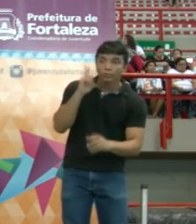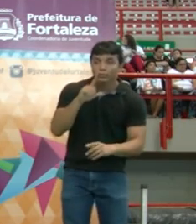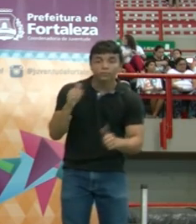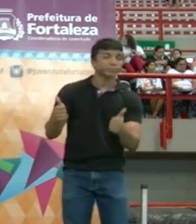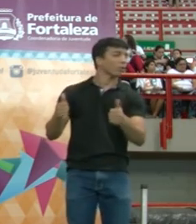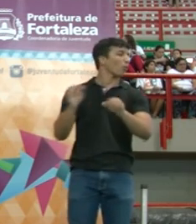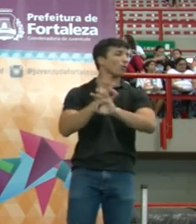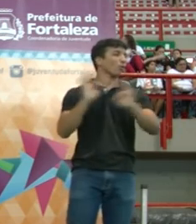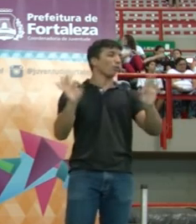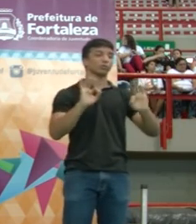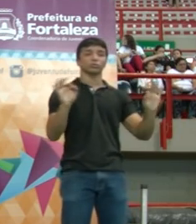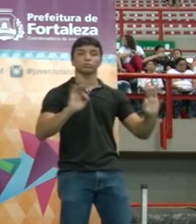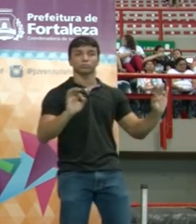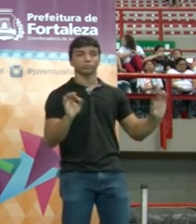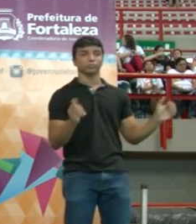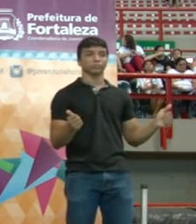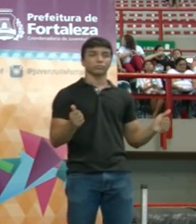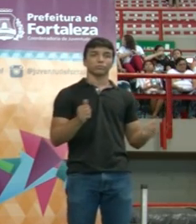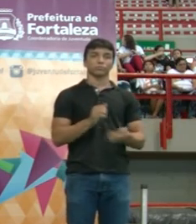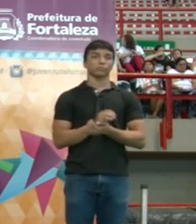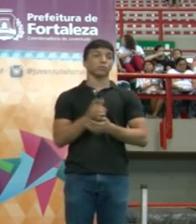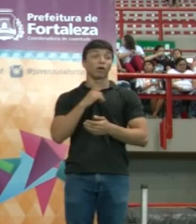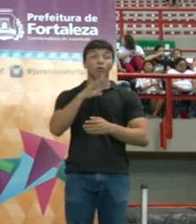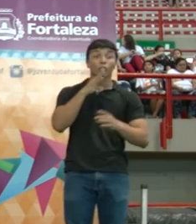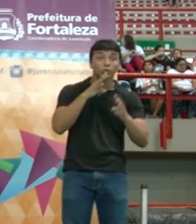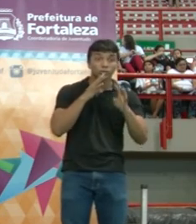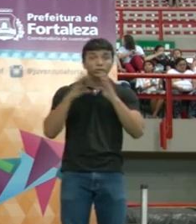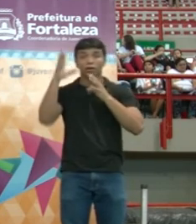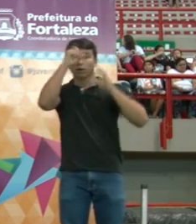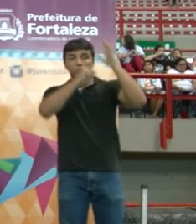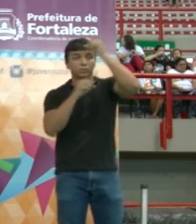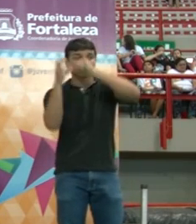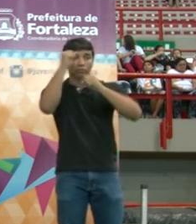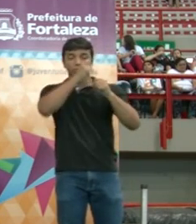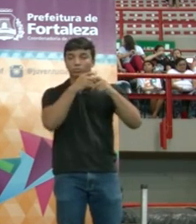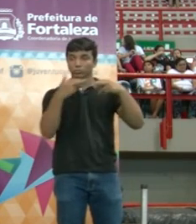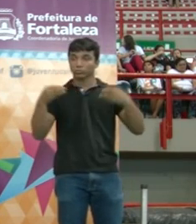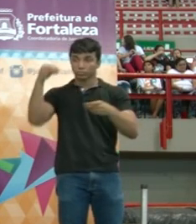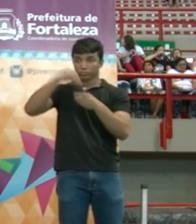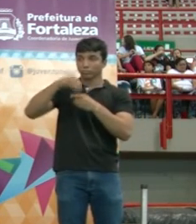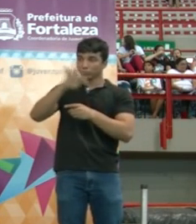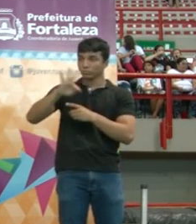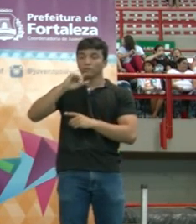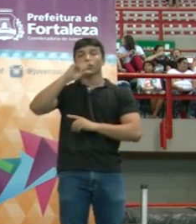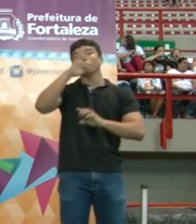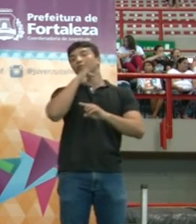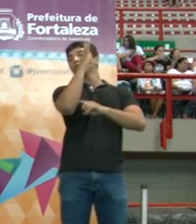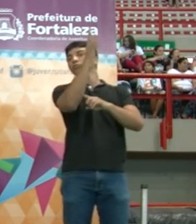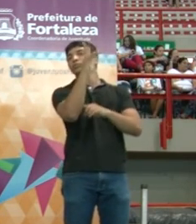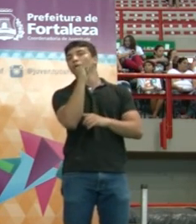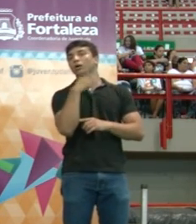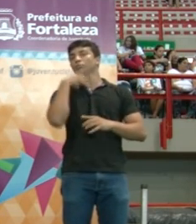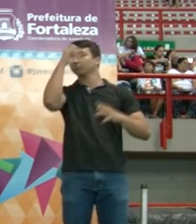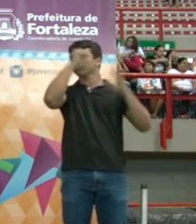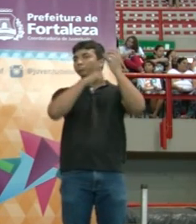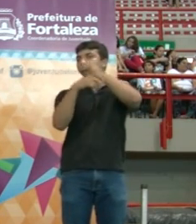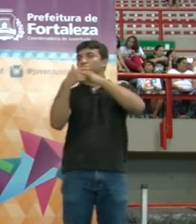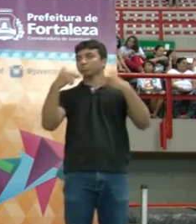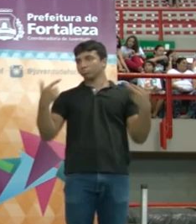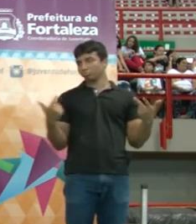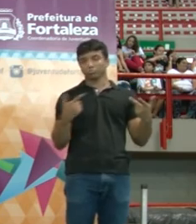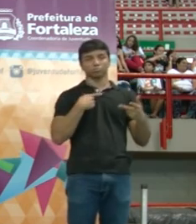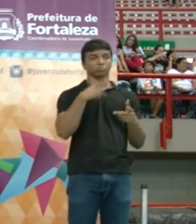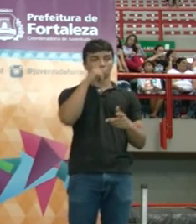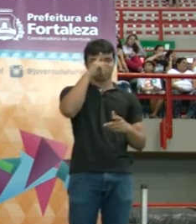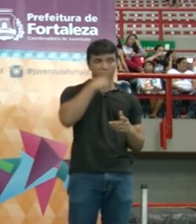precisa ter, a gente vai usar lá na frente, para que a gente possa mudar a nossa vida, né? Conhecimento é o que vai fazer a gente